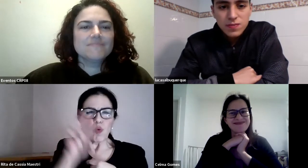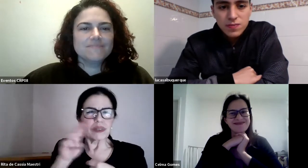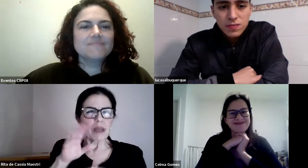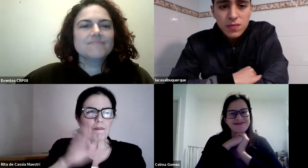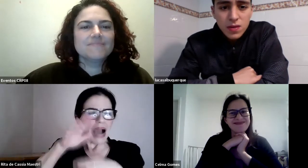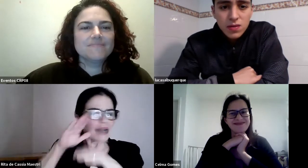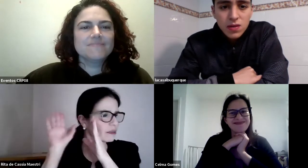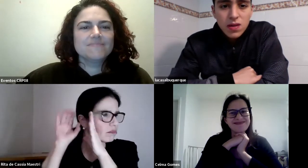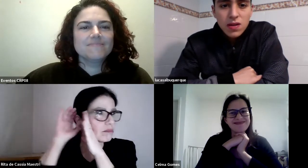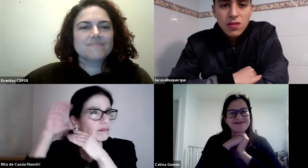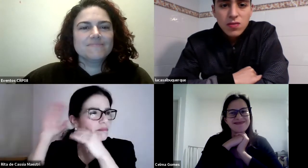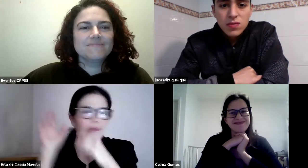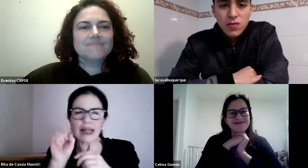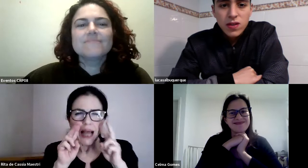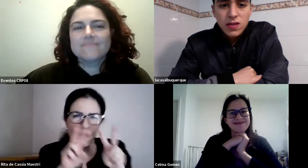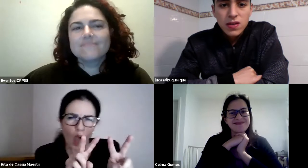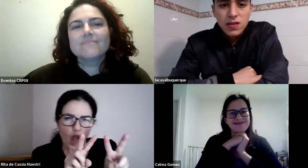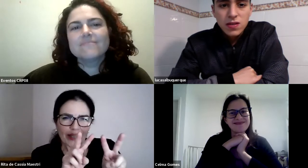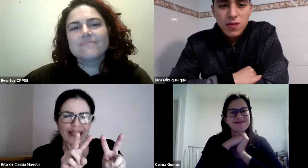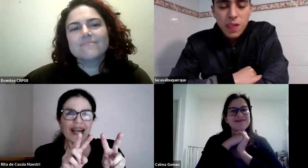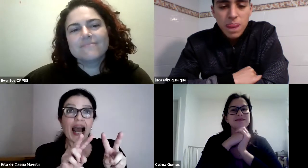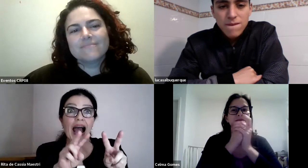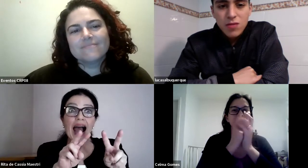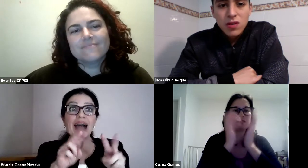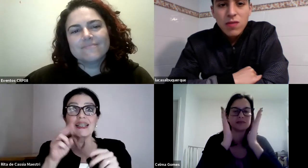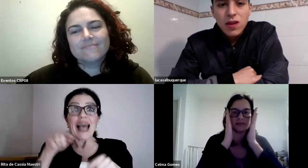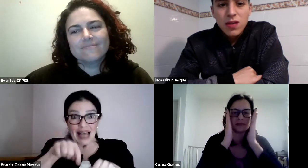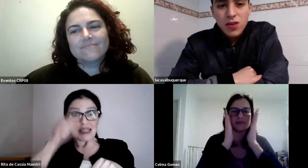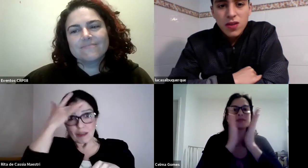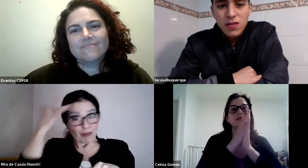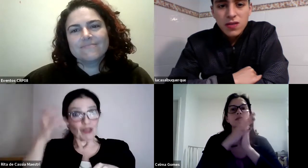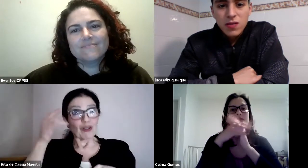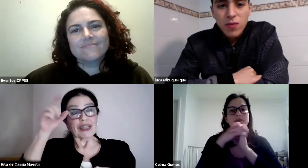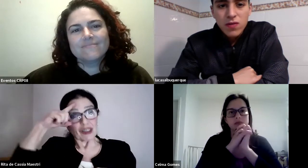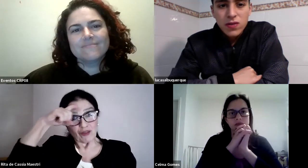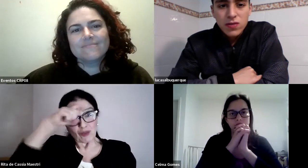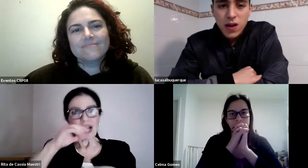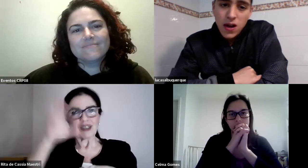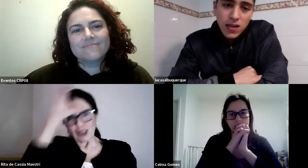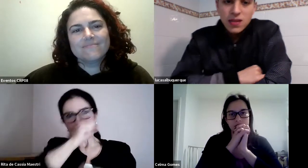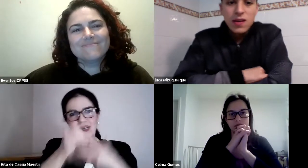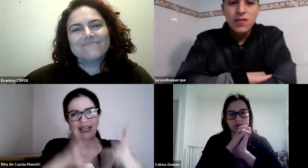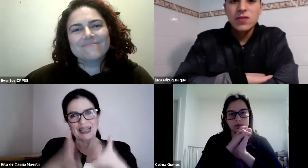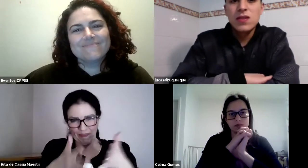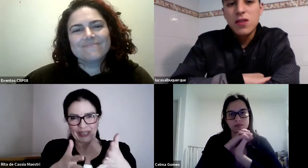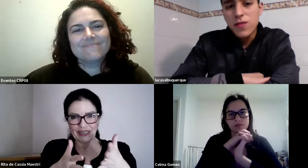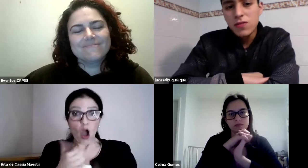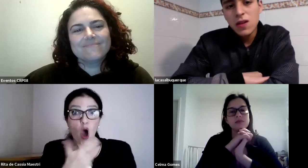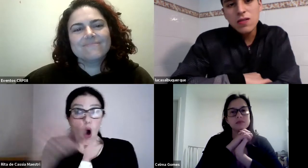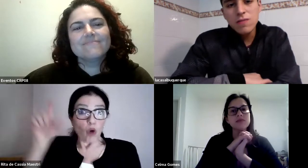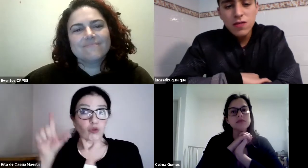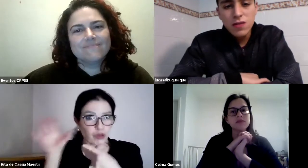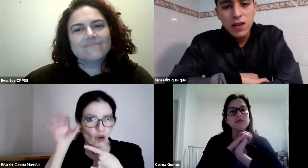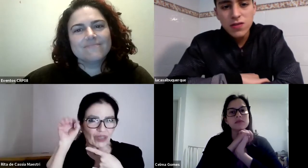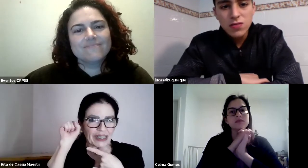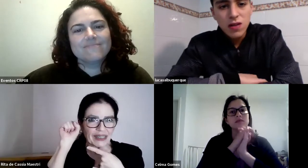menos. Então, os ouvintes que são totalmente auditivos, são pouco visuais, vão sentir dificuldade